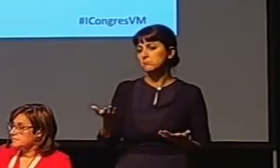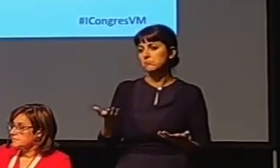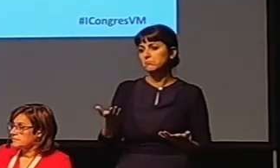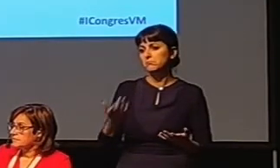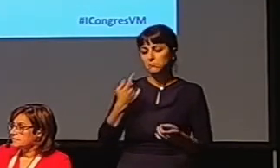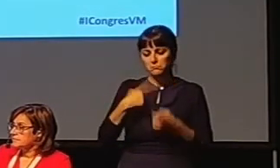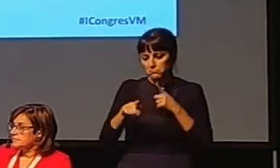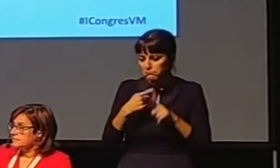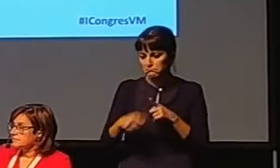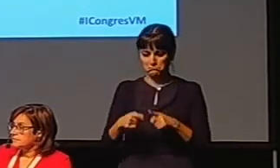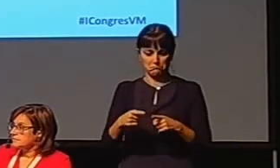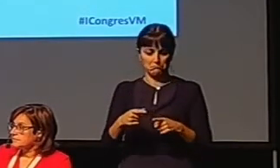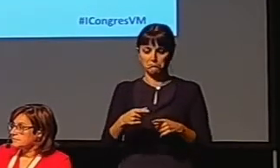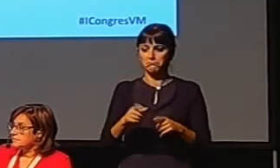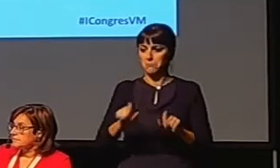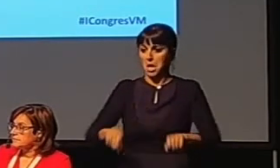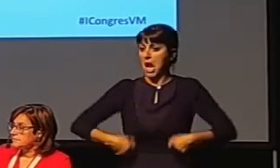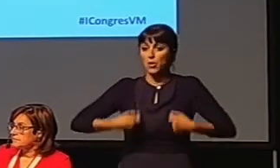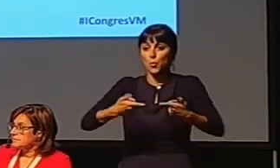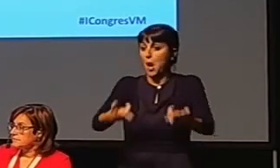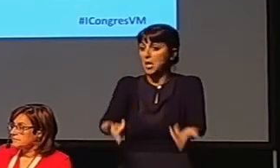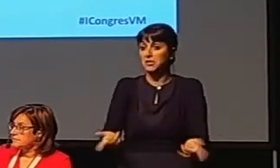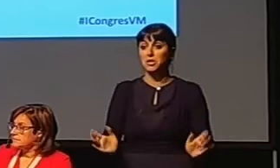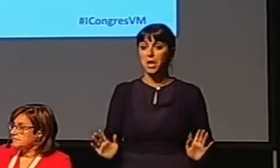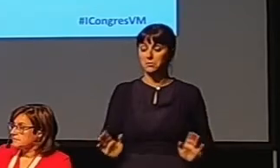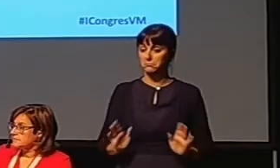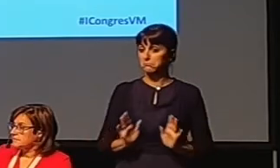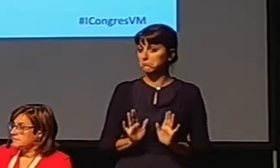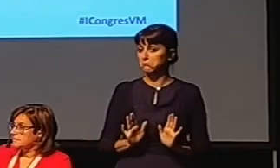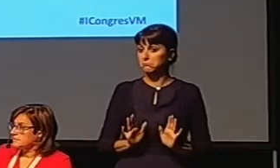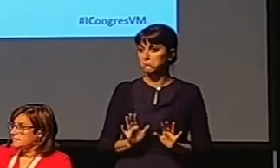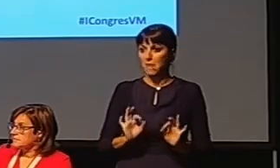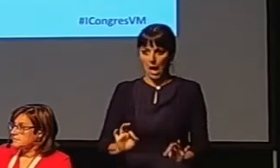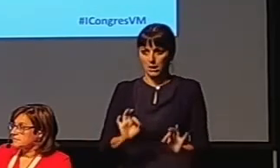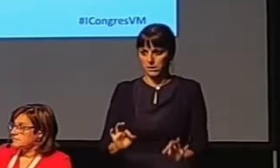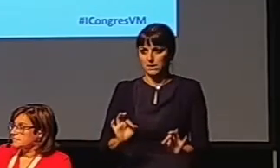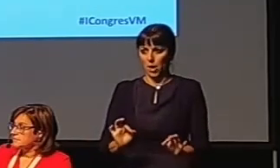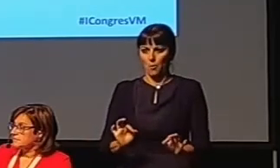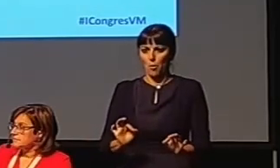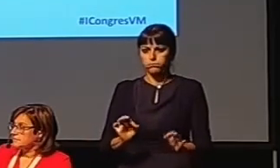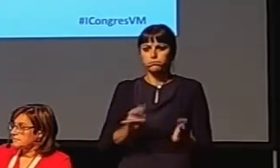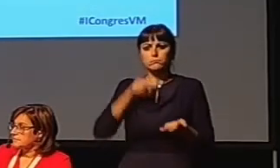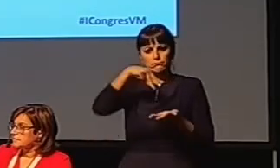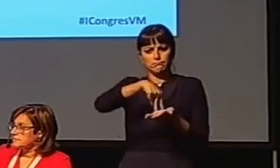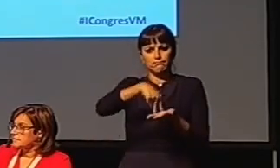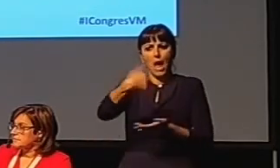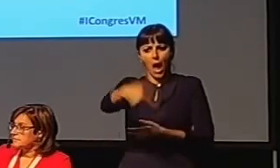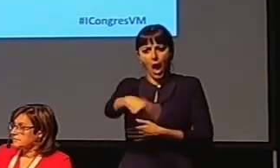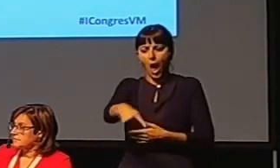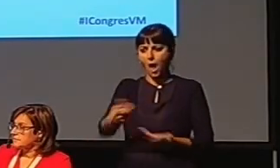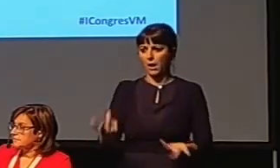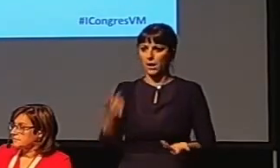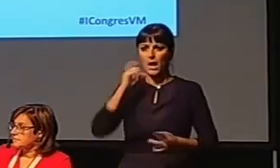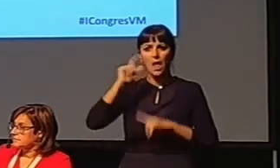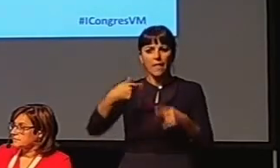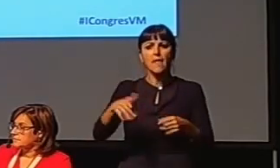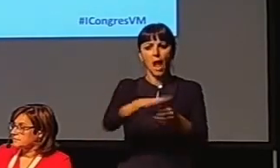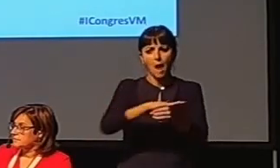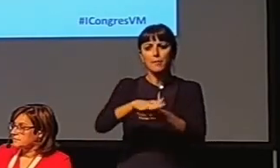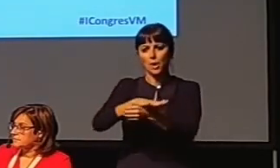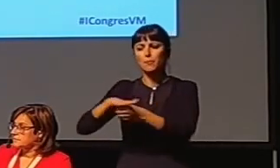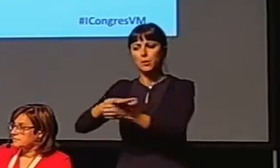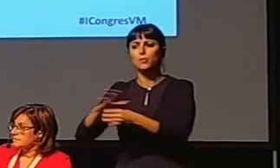tan naturalitzat, i fixeu-vos que dic naturalitzat i no normal, no? Està present a tots els àmbits de les nostres vides.